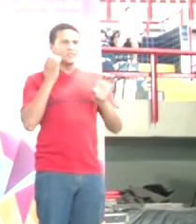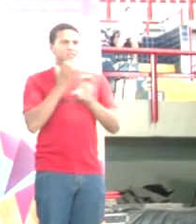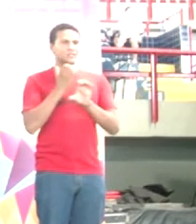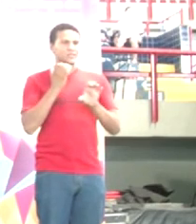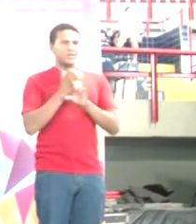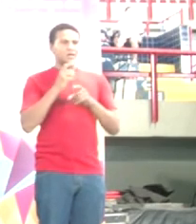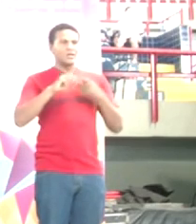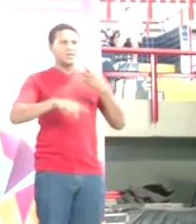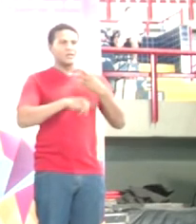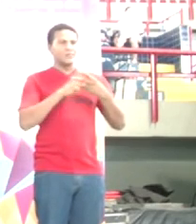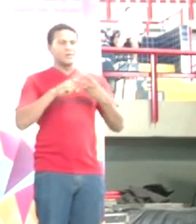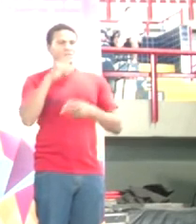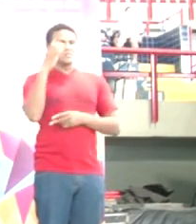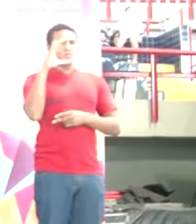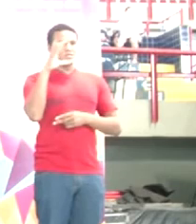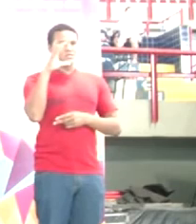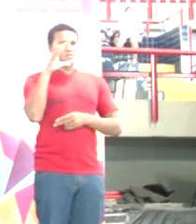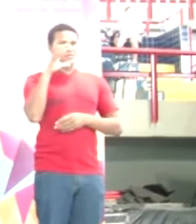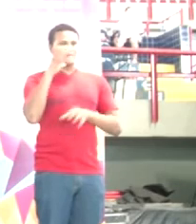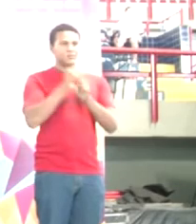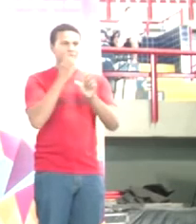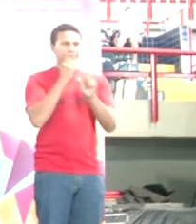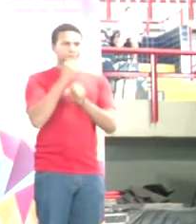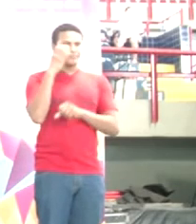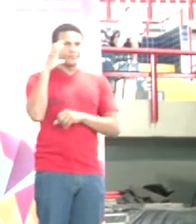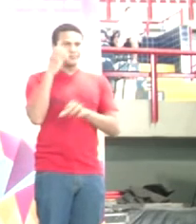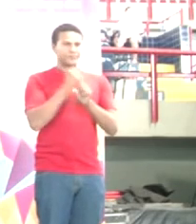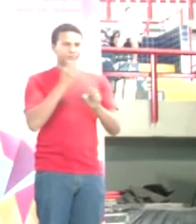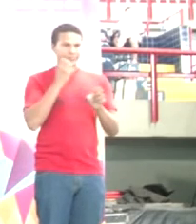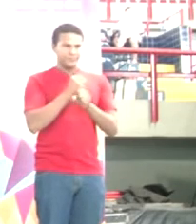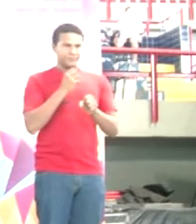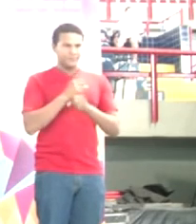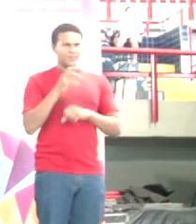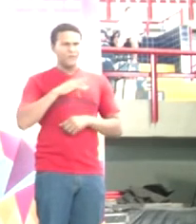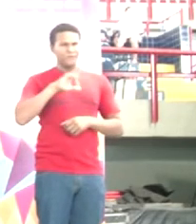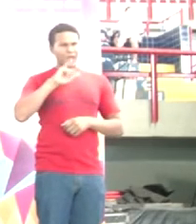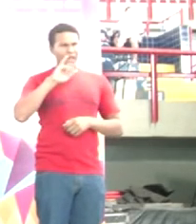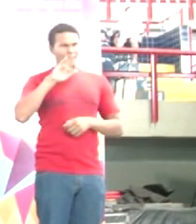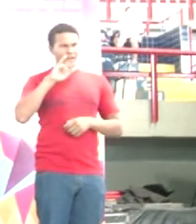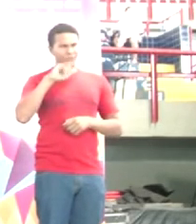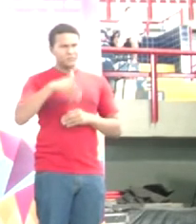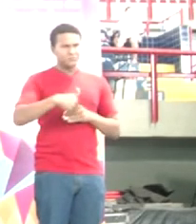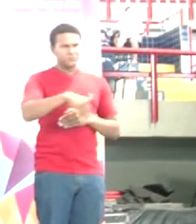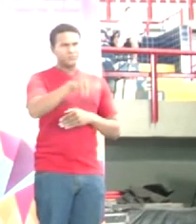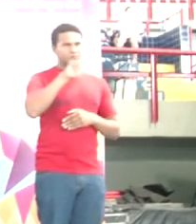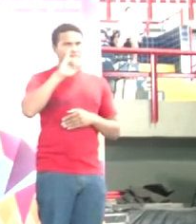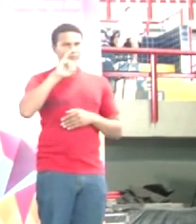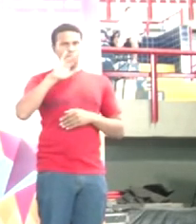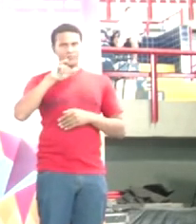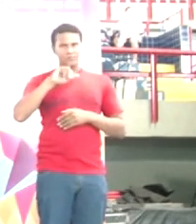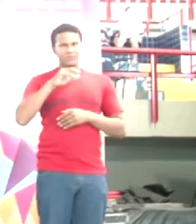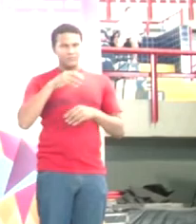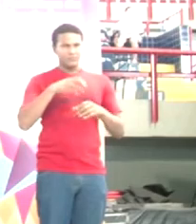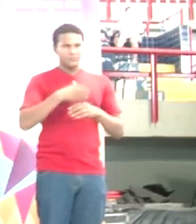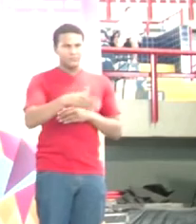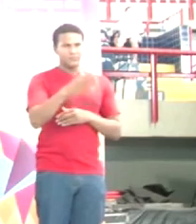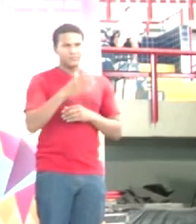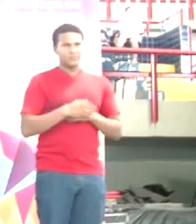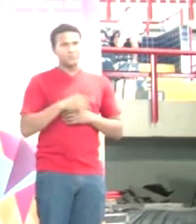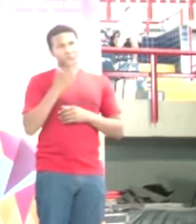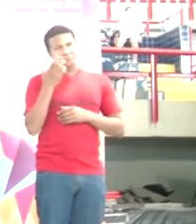e Ciências Contábeis. Esses 2 eu vou fazer nos próximos 10 anos, tá? Então, quem for fazer Engenharia Civil, de repente, conta o